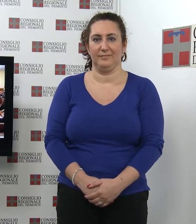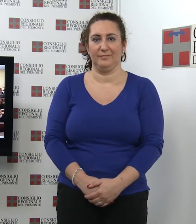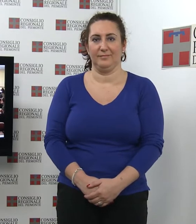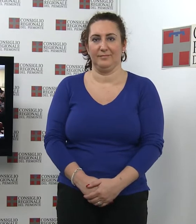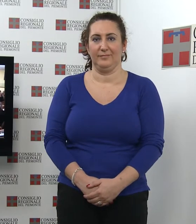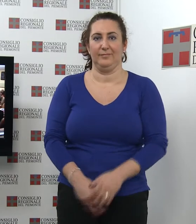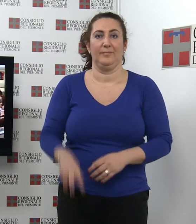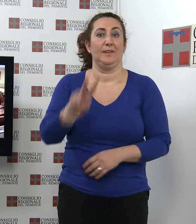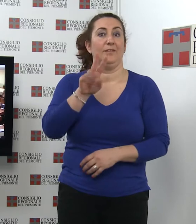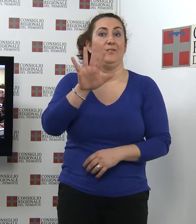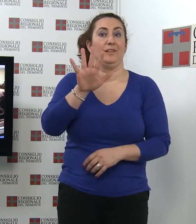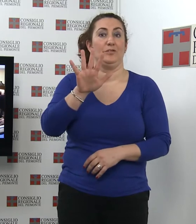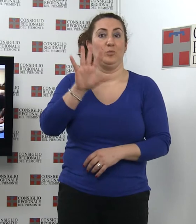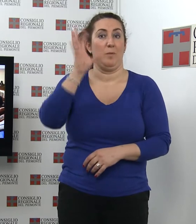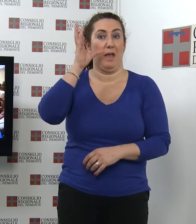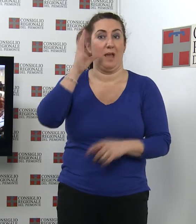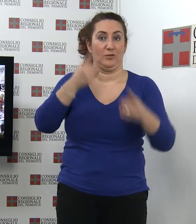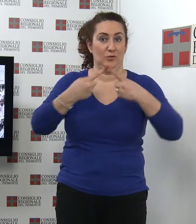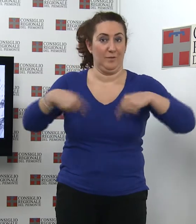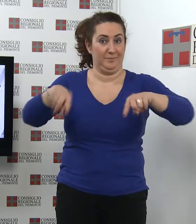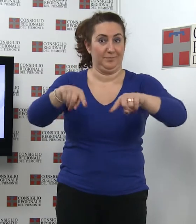La seduta del 25 marzo.